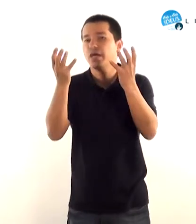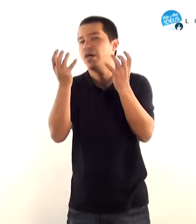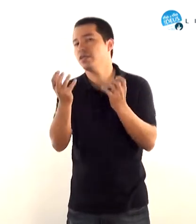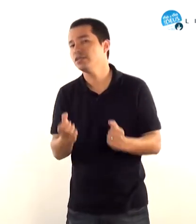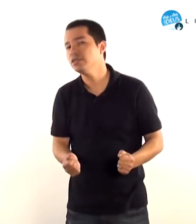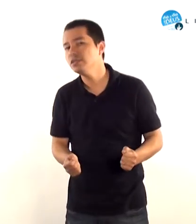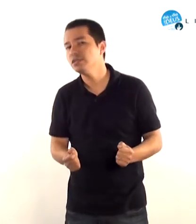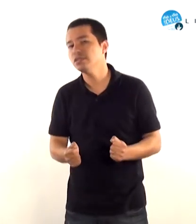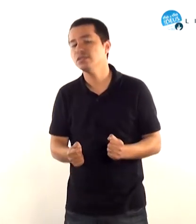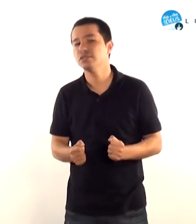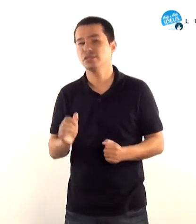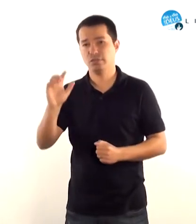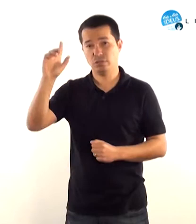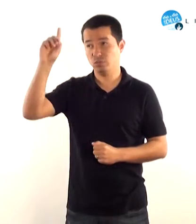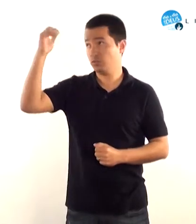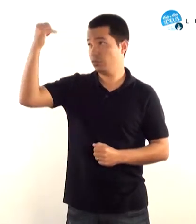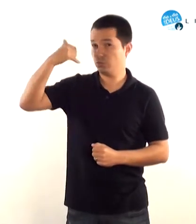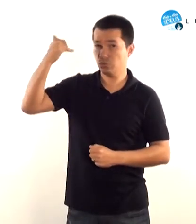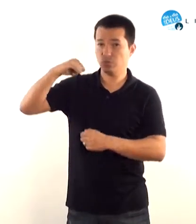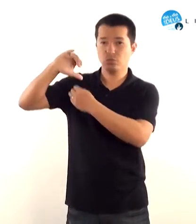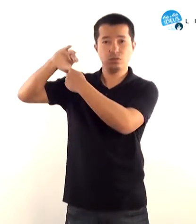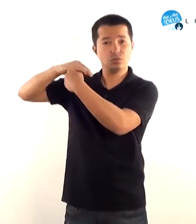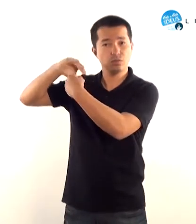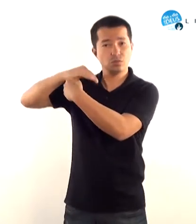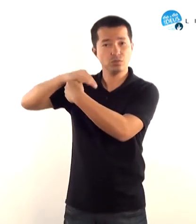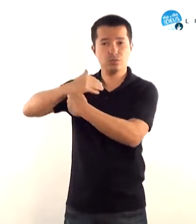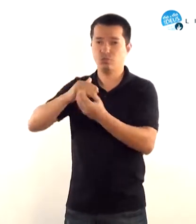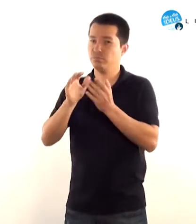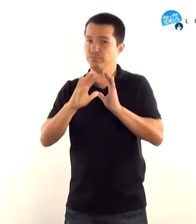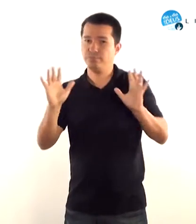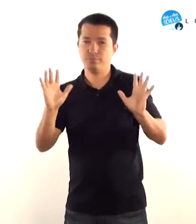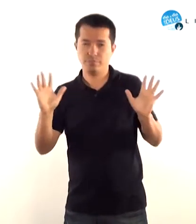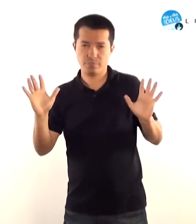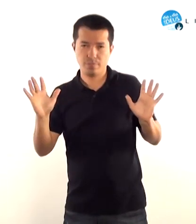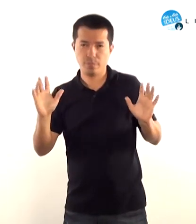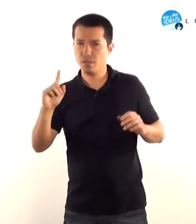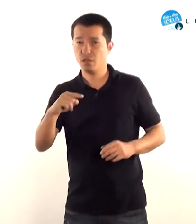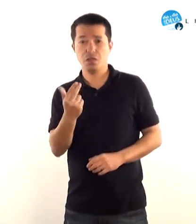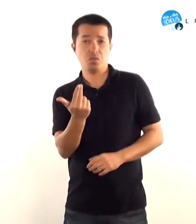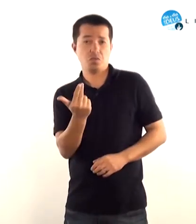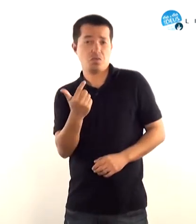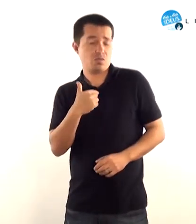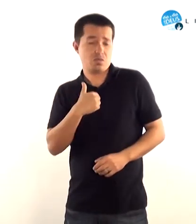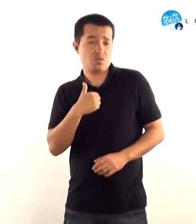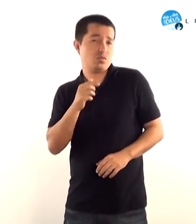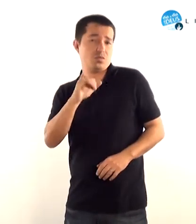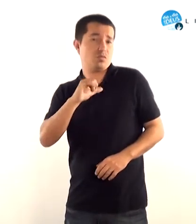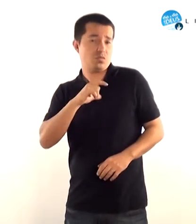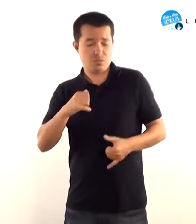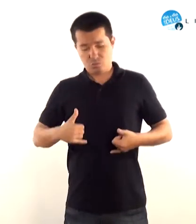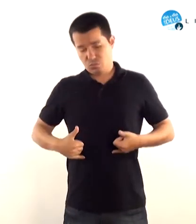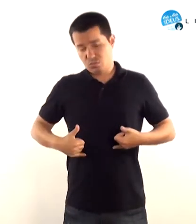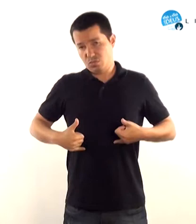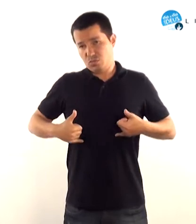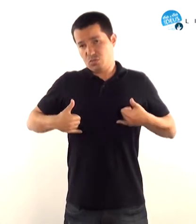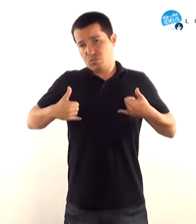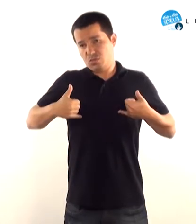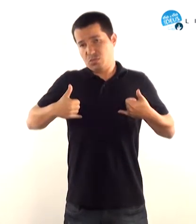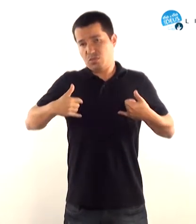teimosia deles se manifestava nos seus valores. E o que acontece? Quando eu me torno orgulhoso